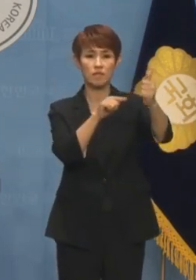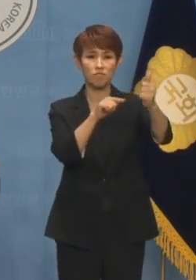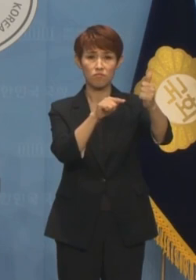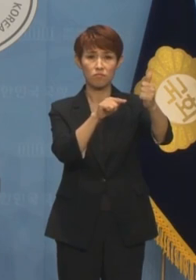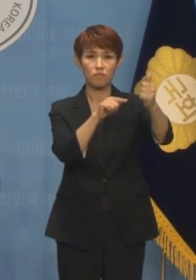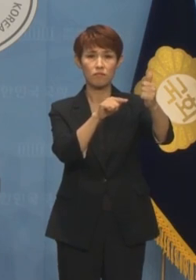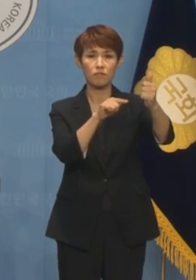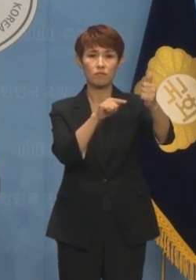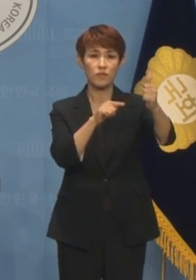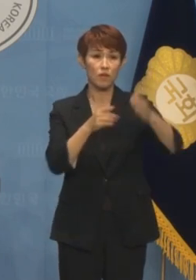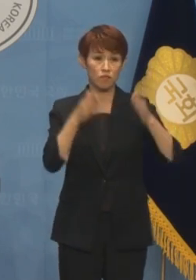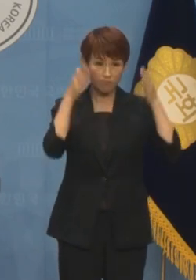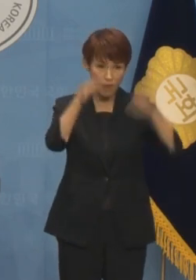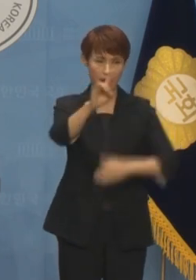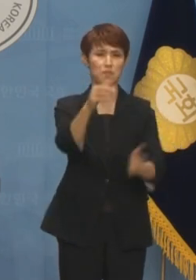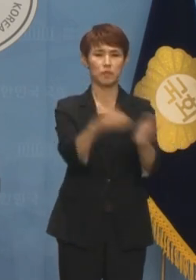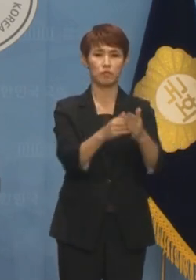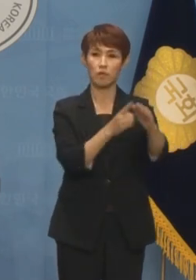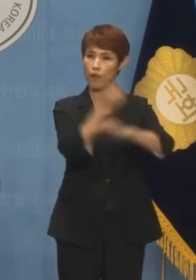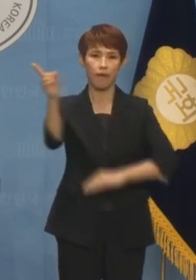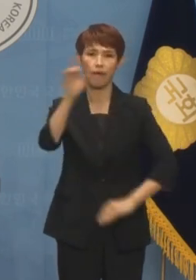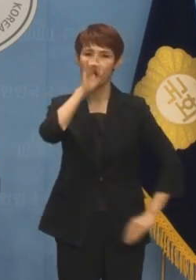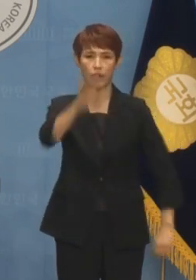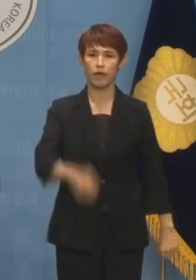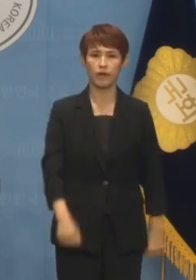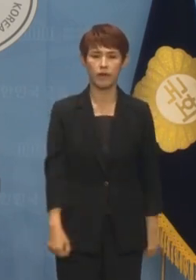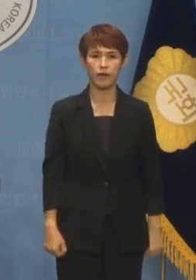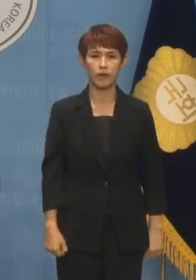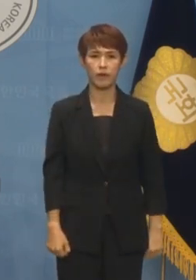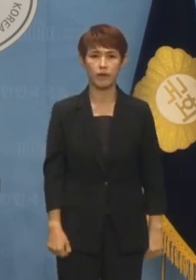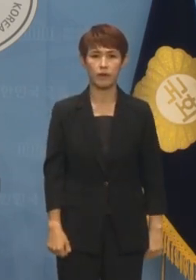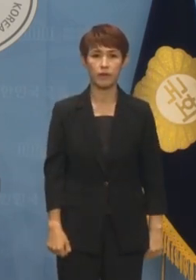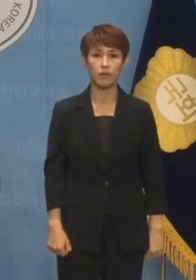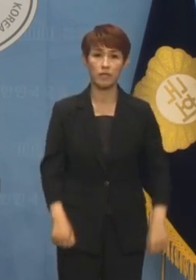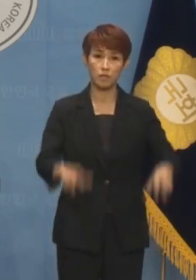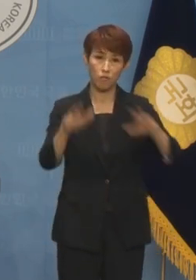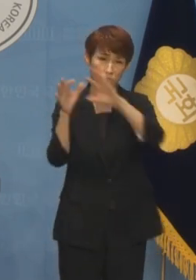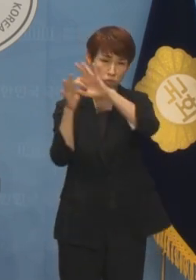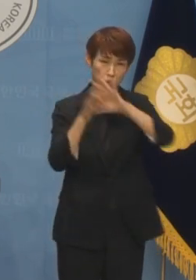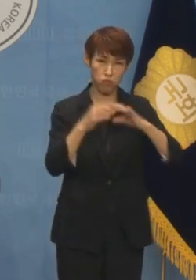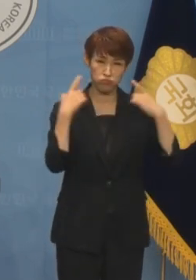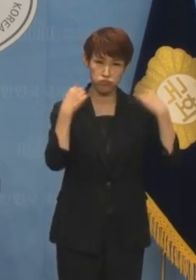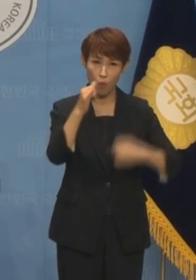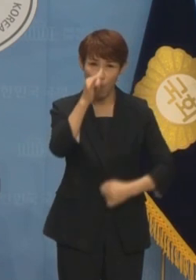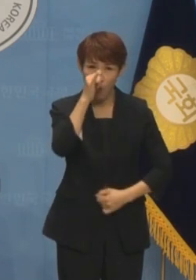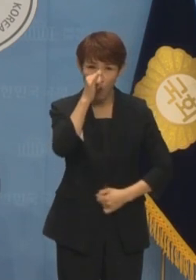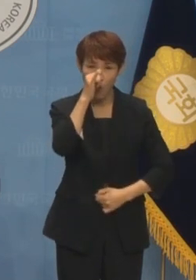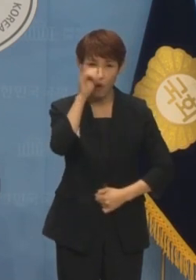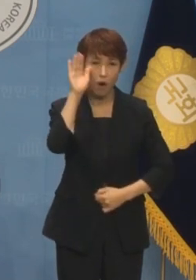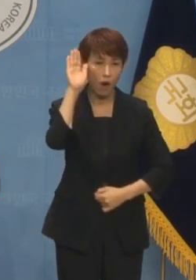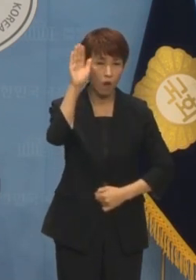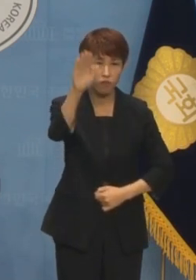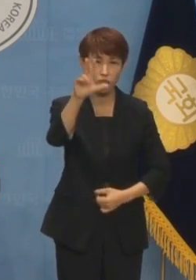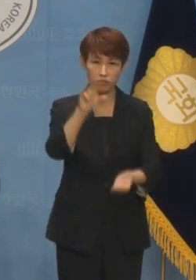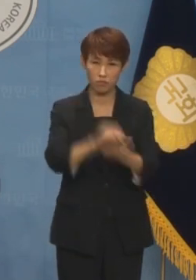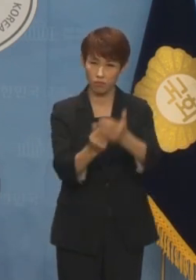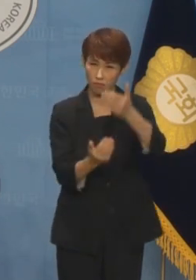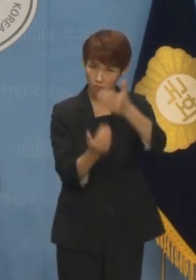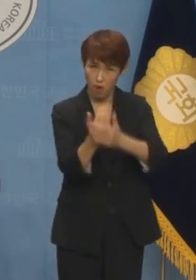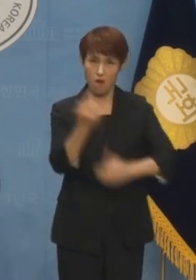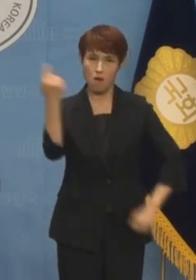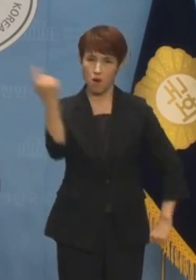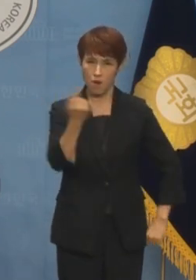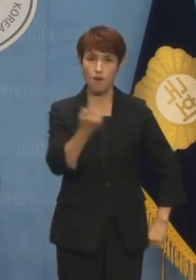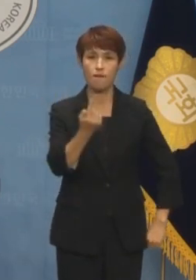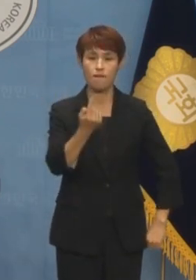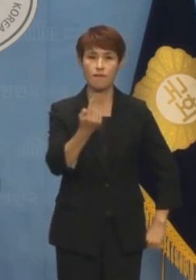길이 아닌 다른 길은 없음을, 계속 지금 같다면 오로지 막다른 골목에 크게 충돌하고